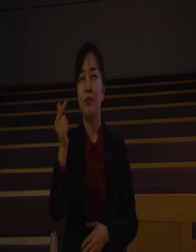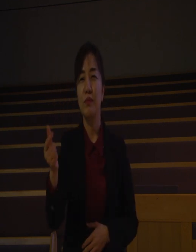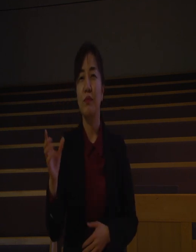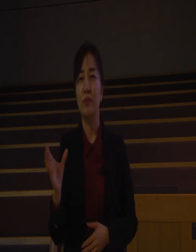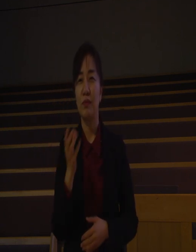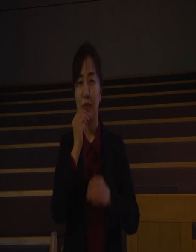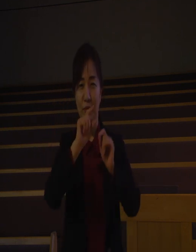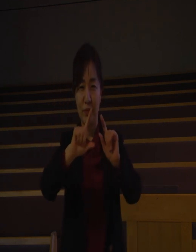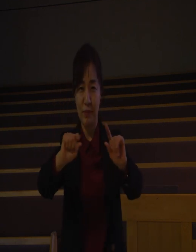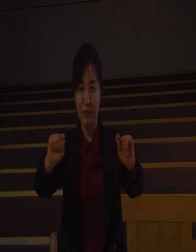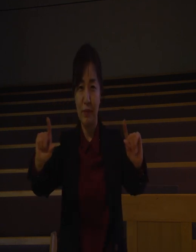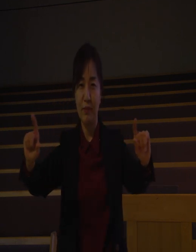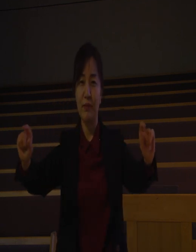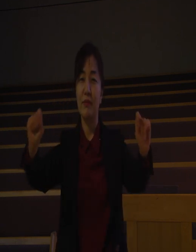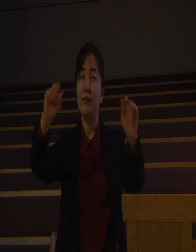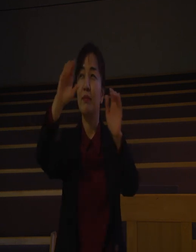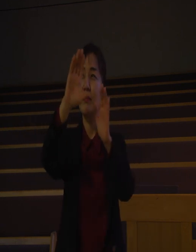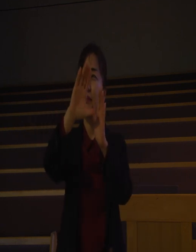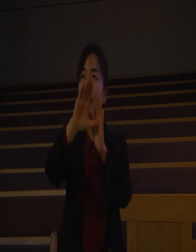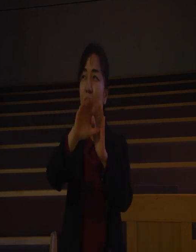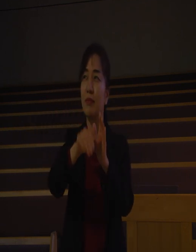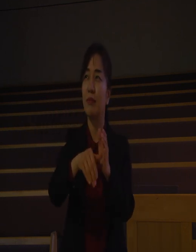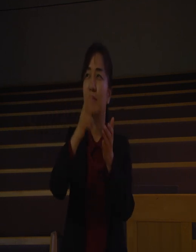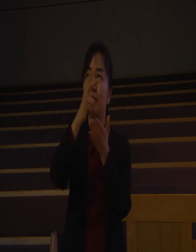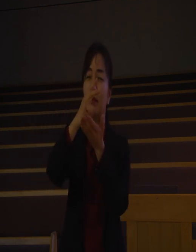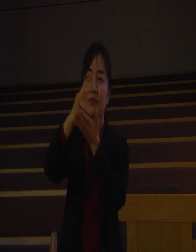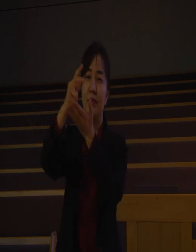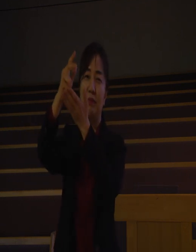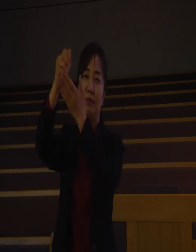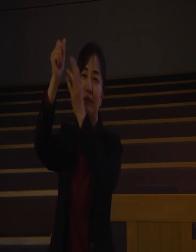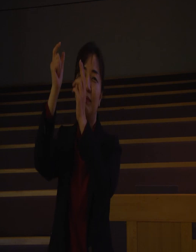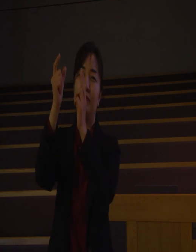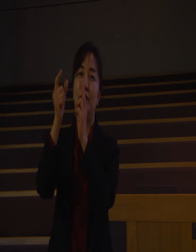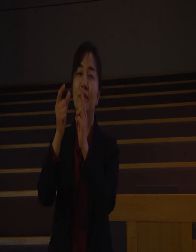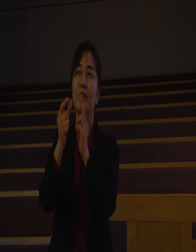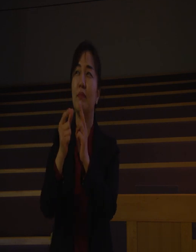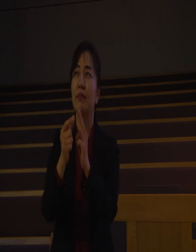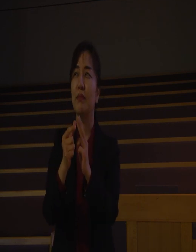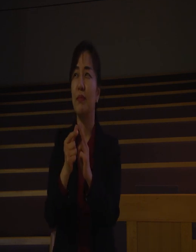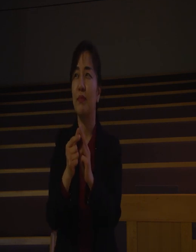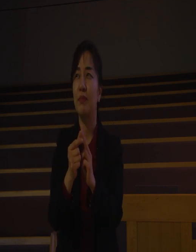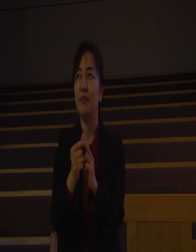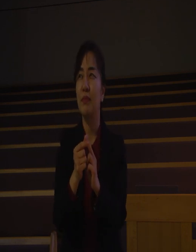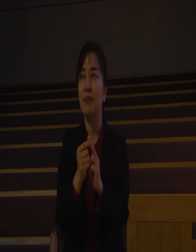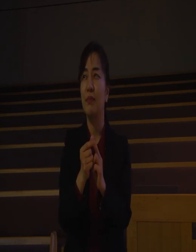유월절 저녁 성찬 때 주님과